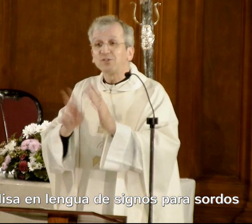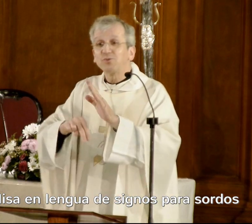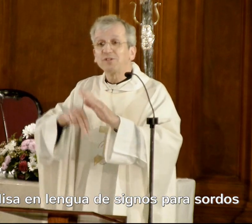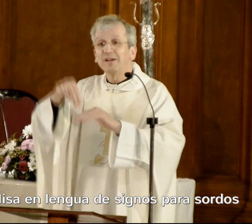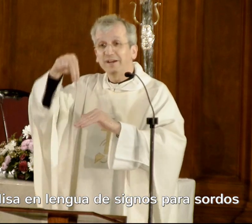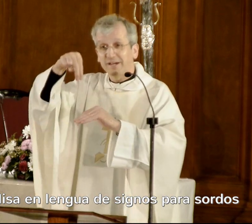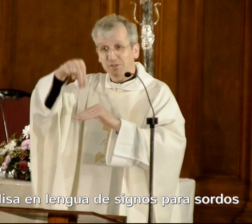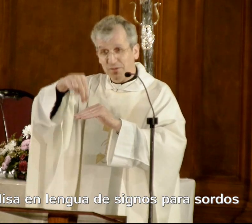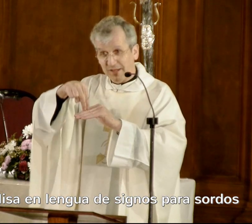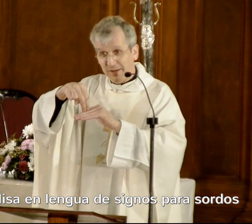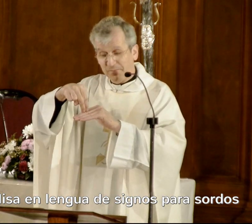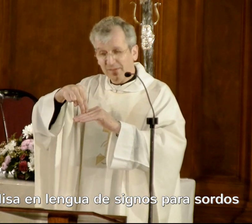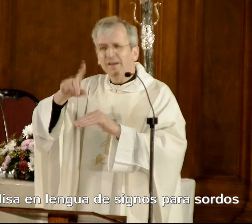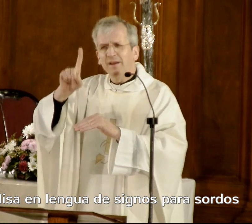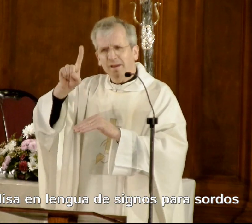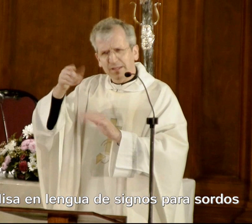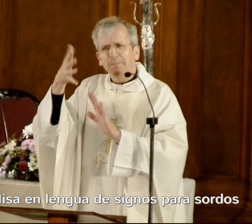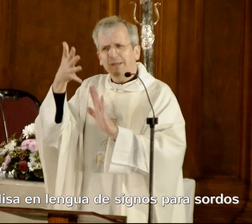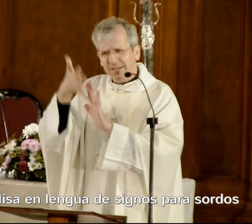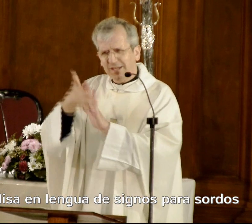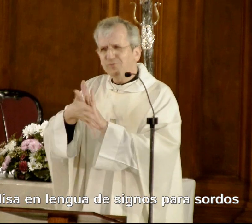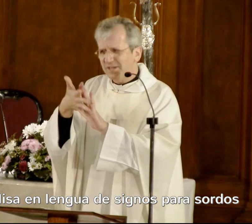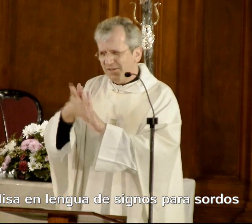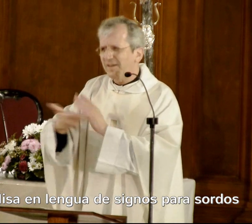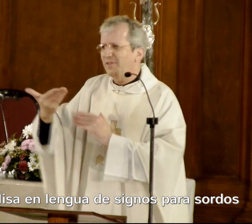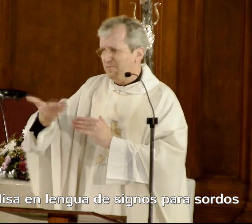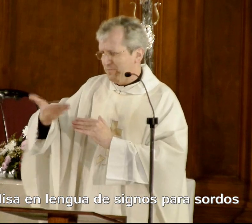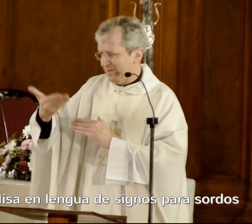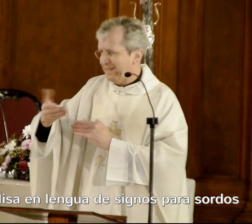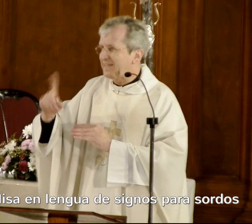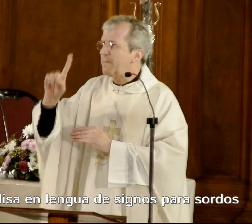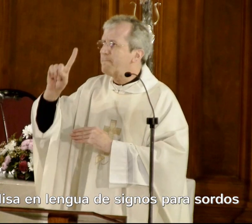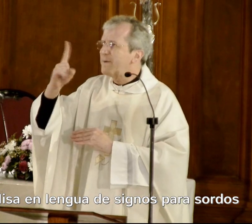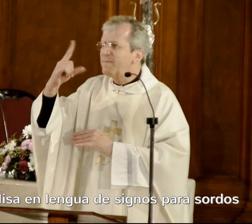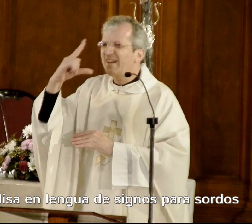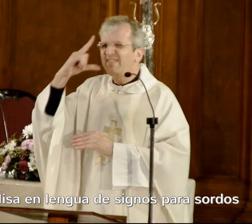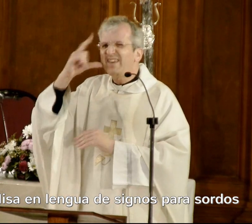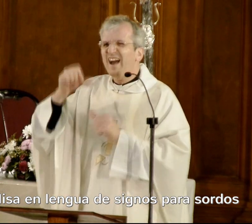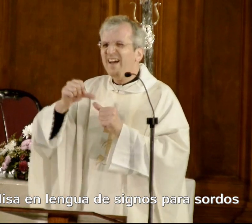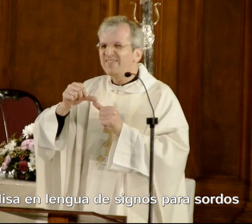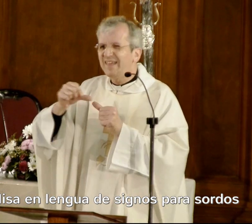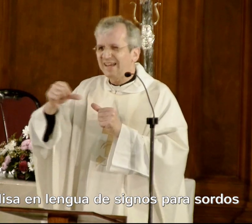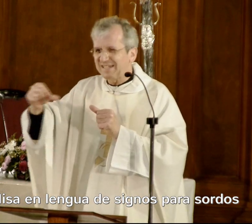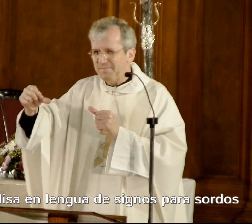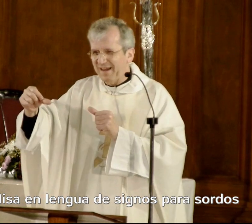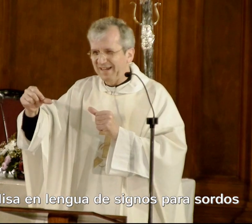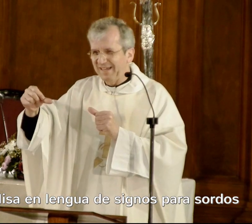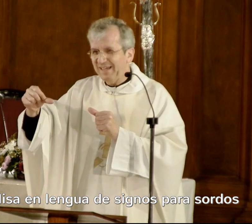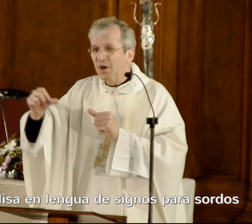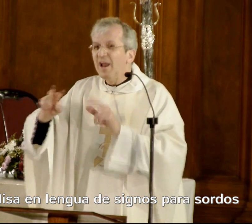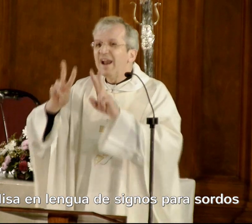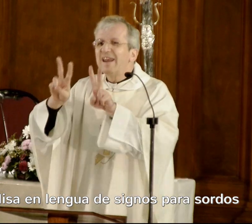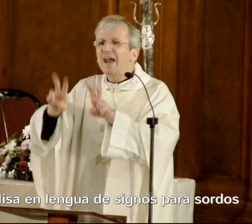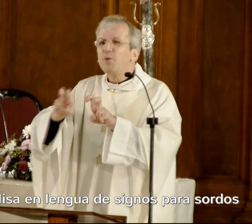Jesús resucita. También tiene un significado importante, primer día de la semana, la